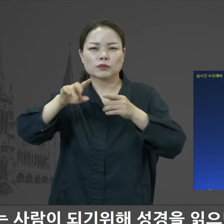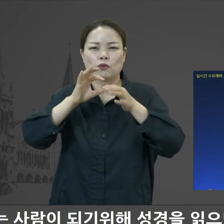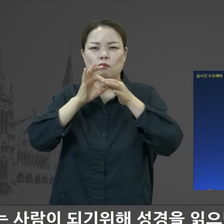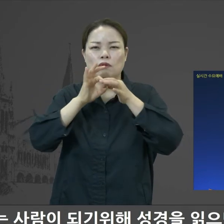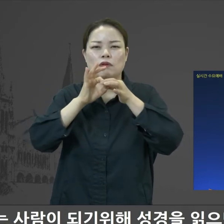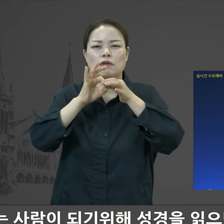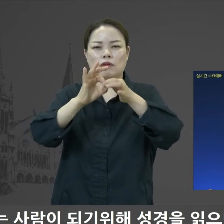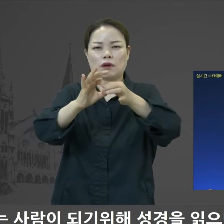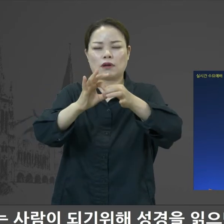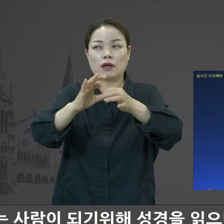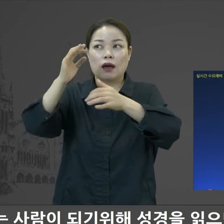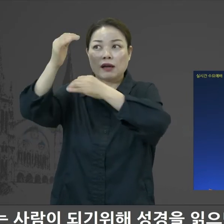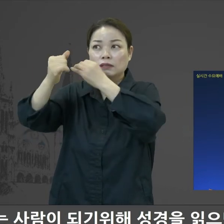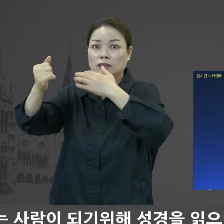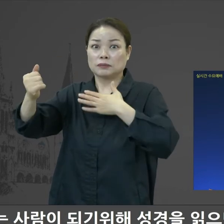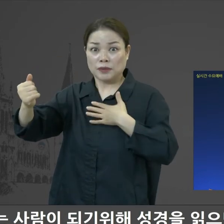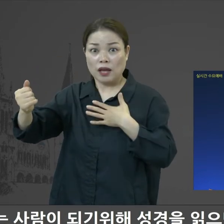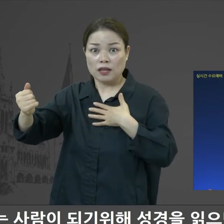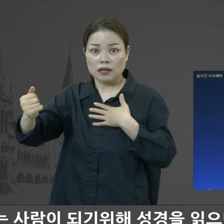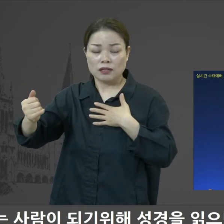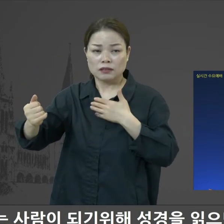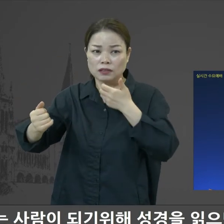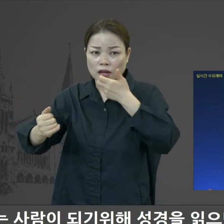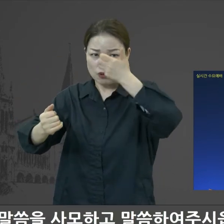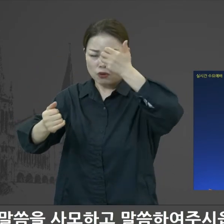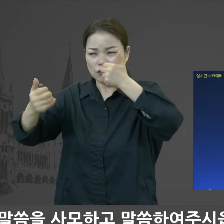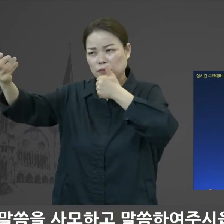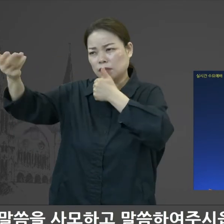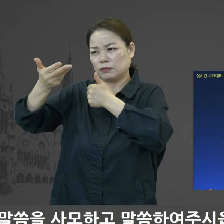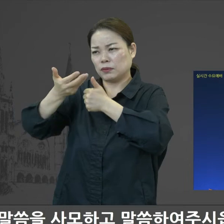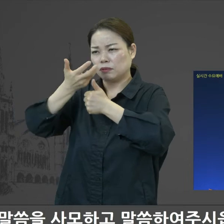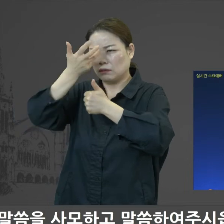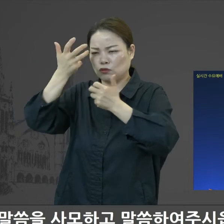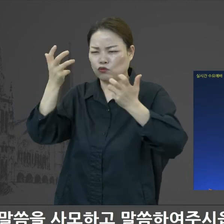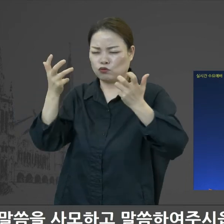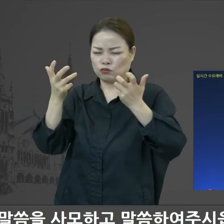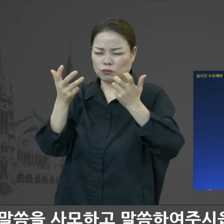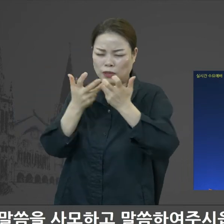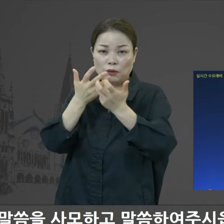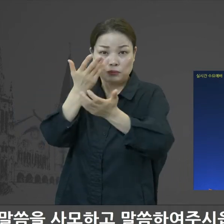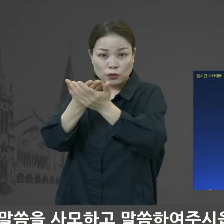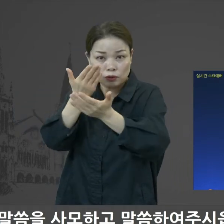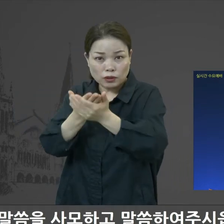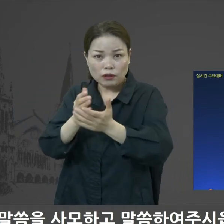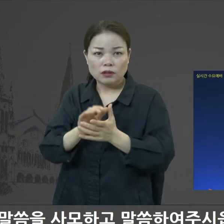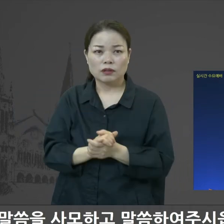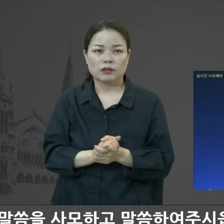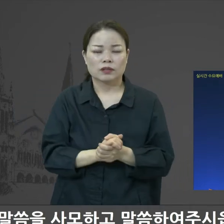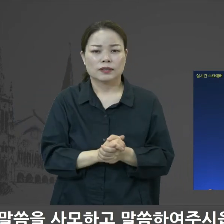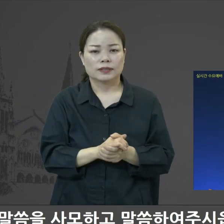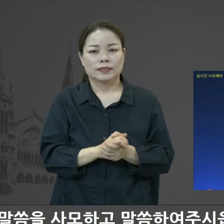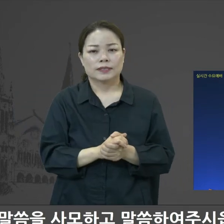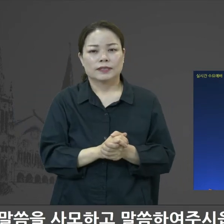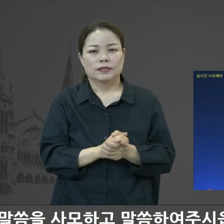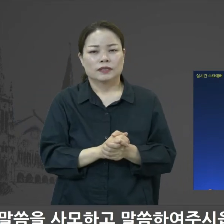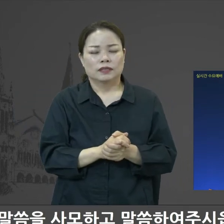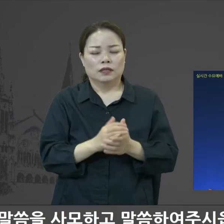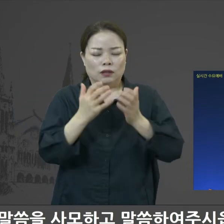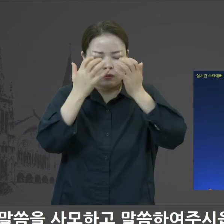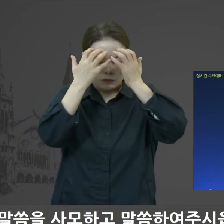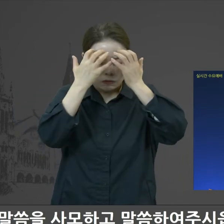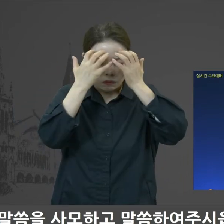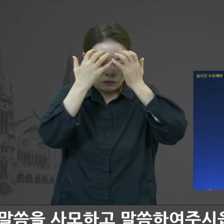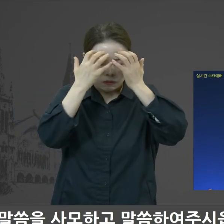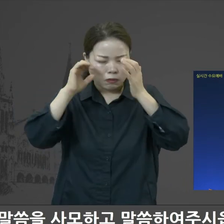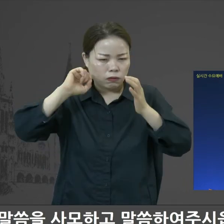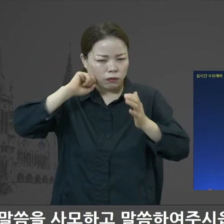말씀을 통하여 하나님 나의 영혼에게 말씀해 주시옵소서. 지금 혹시 뜻모를 고난 속에 우리